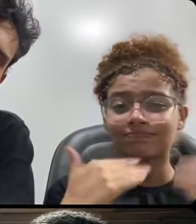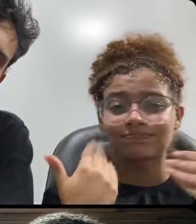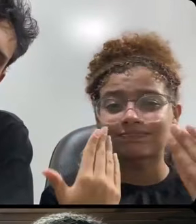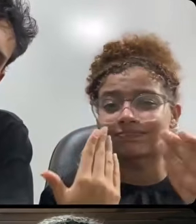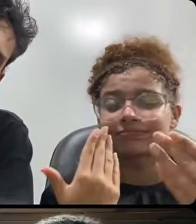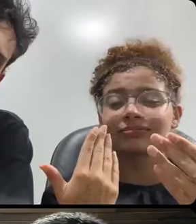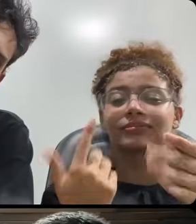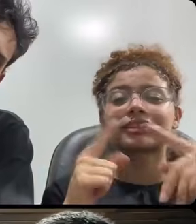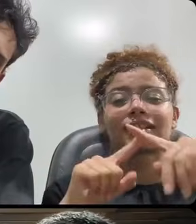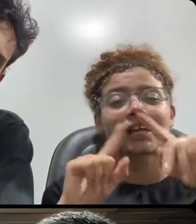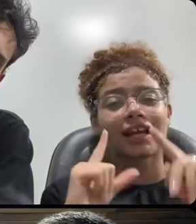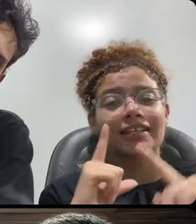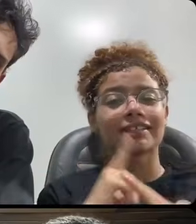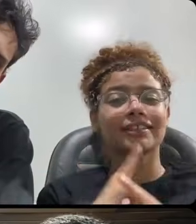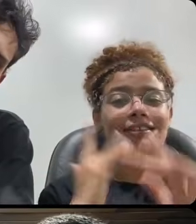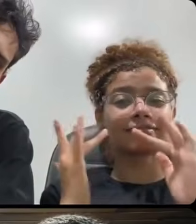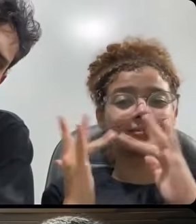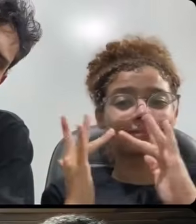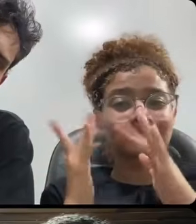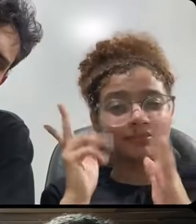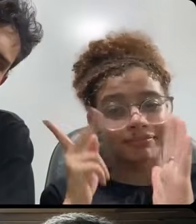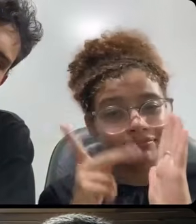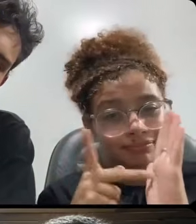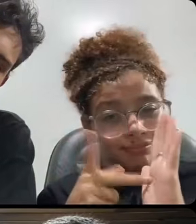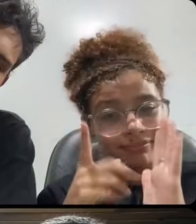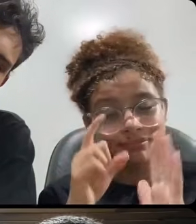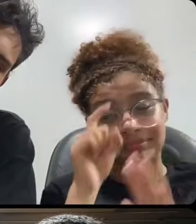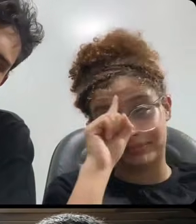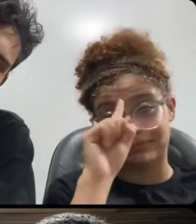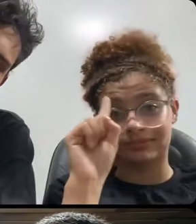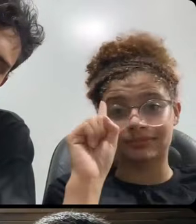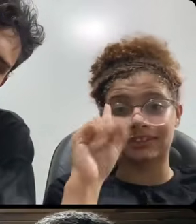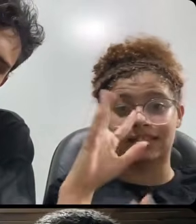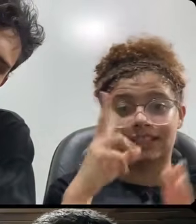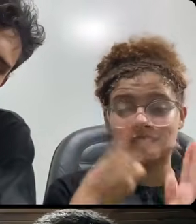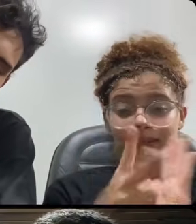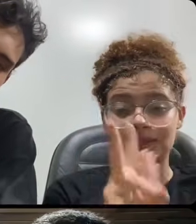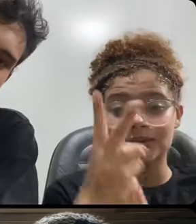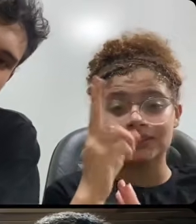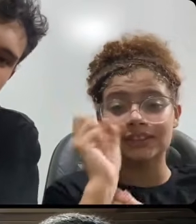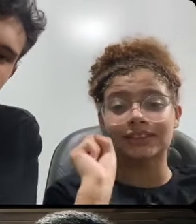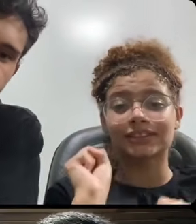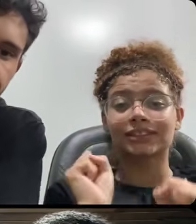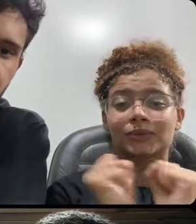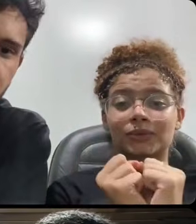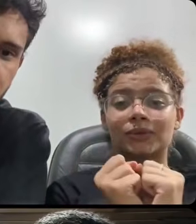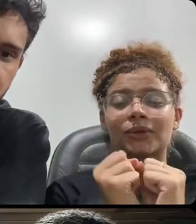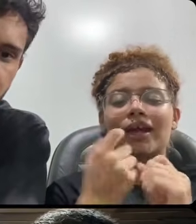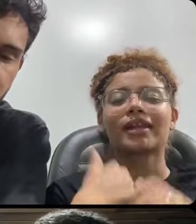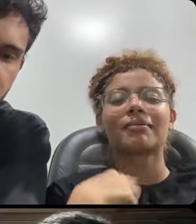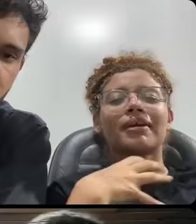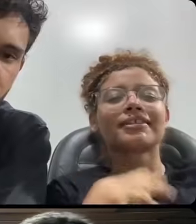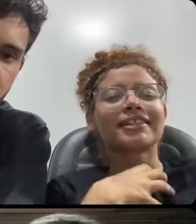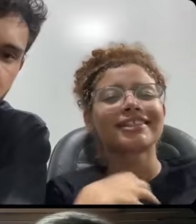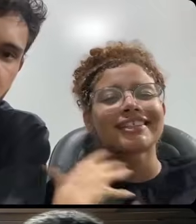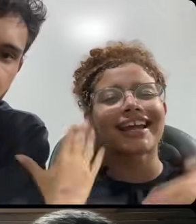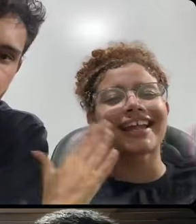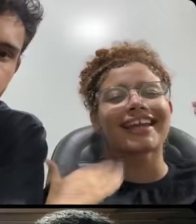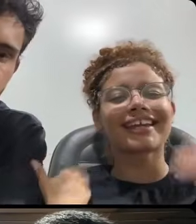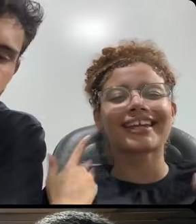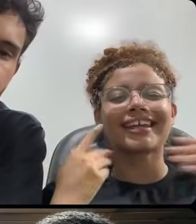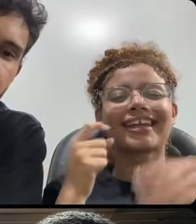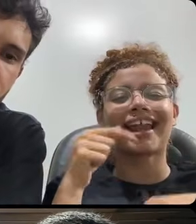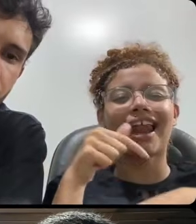gente aproveite com Cristo, abraça as oportunidades e alegre-me quando me disserem, vamos à casa do